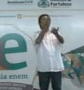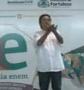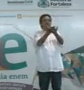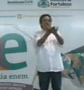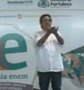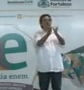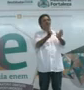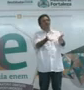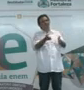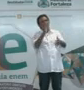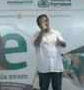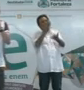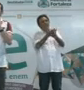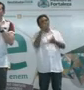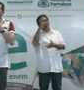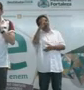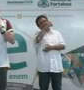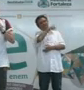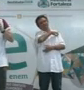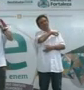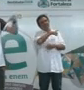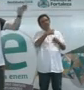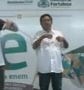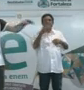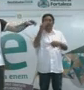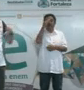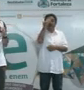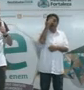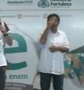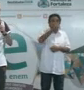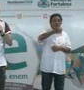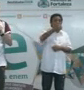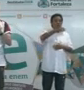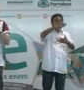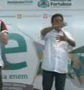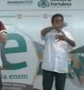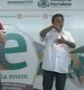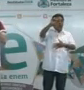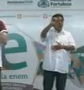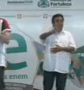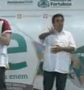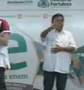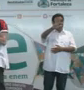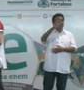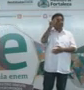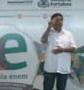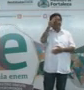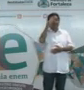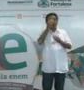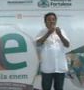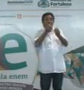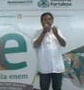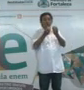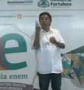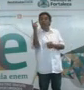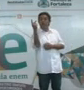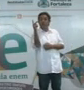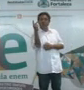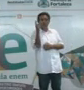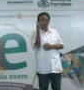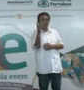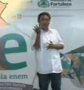difícil. Vamos entender todo o Oriente Médio a partir de processo histórico. Você vai entender quando eu digo que o Oriente